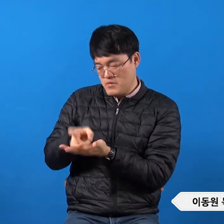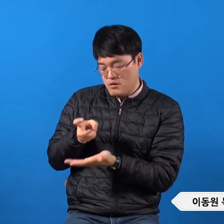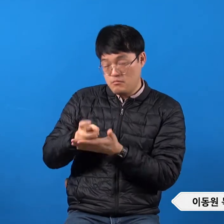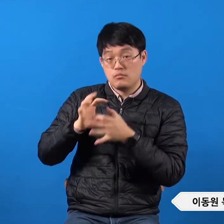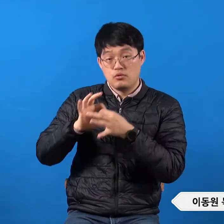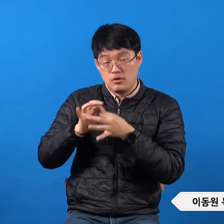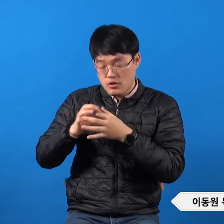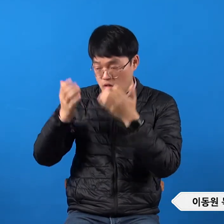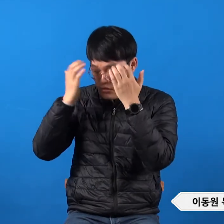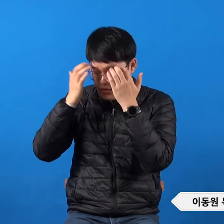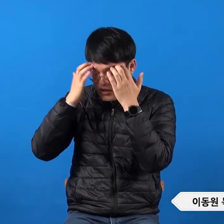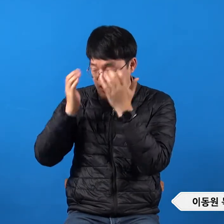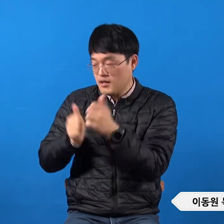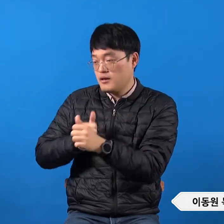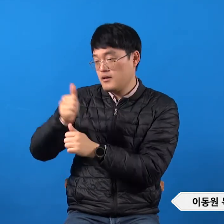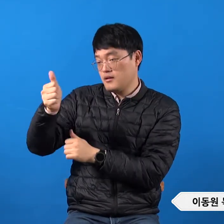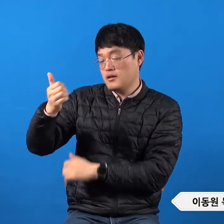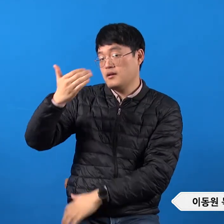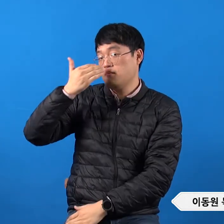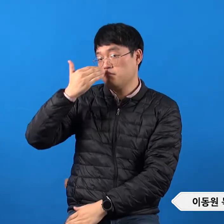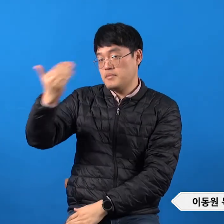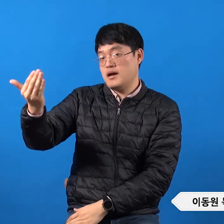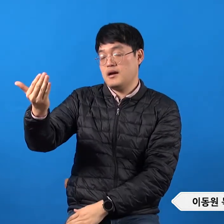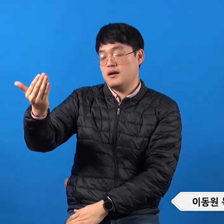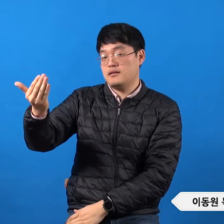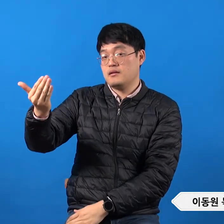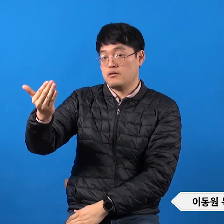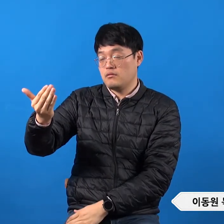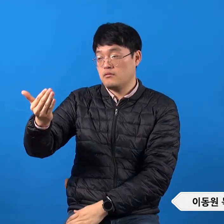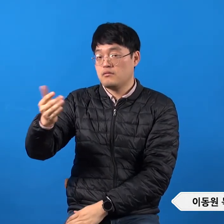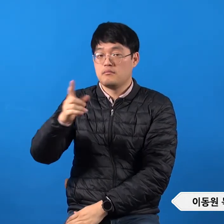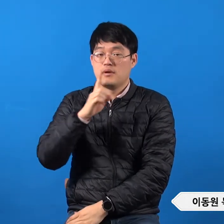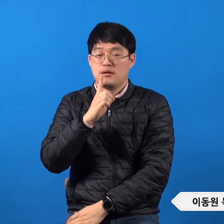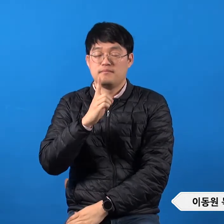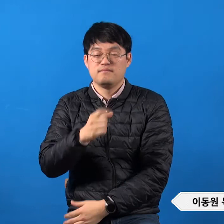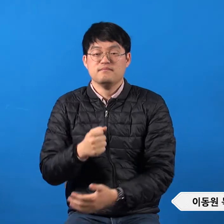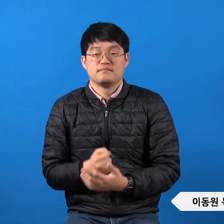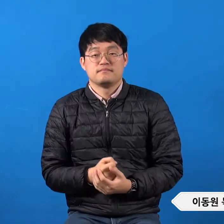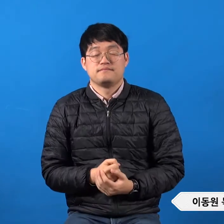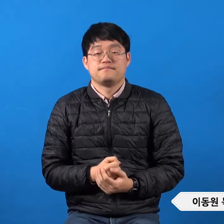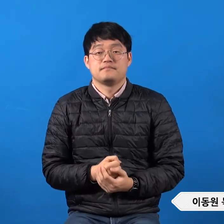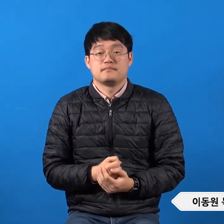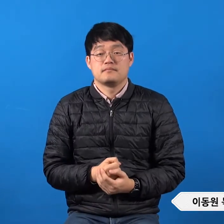통해서 우리는 고난을 극복할 수 있어야 한다라고 가르치고 있는 것입니다.